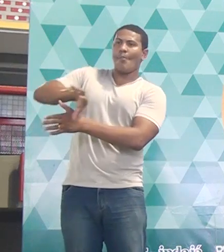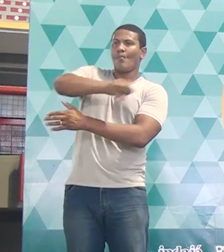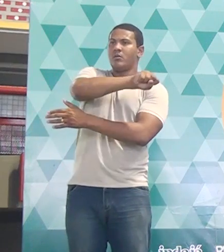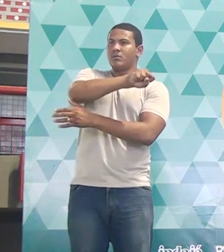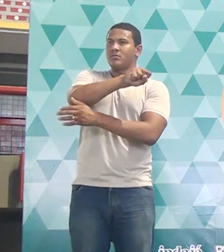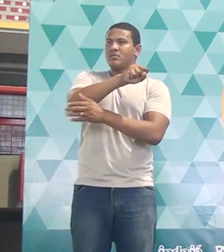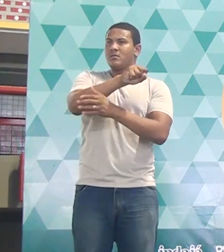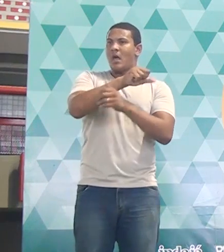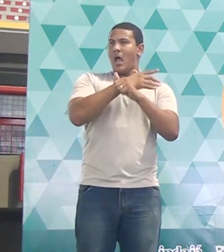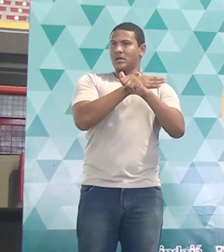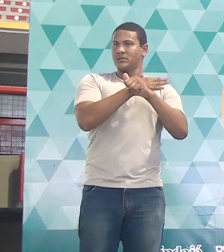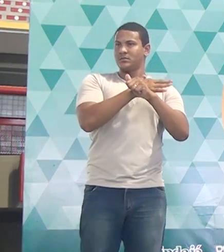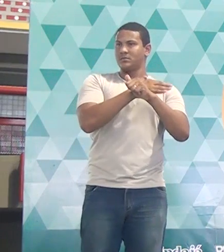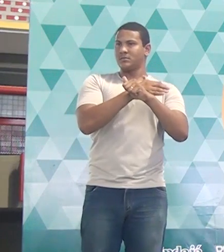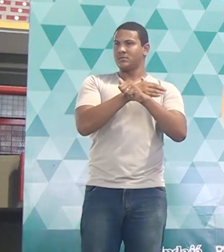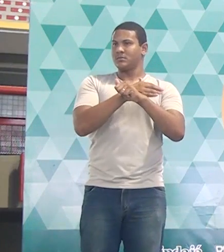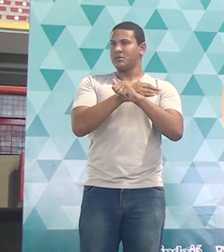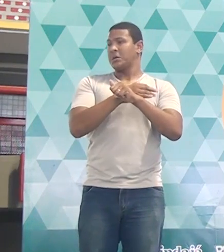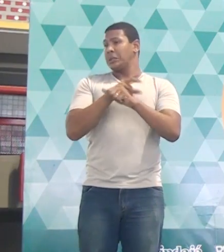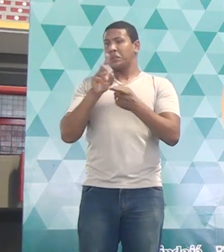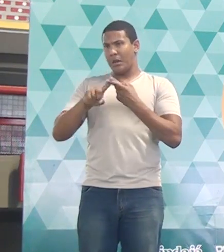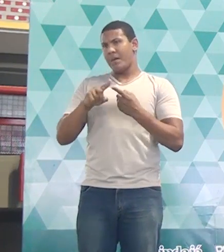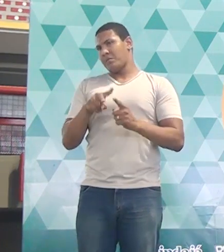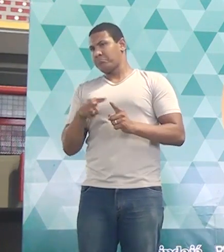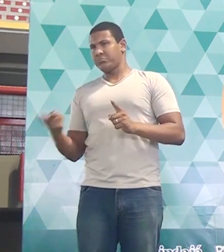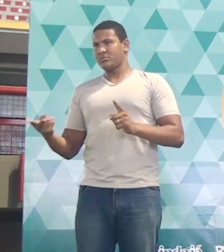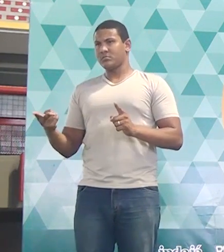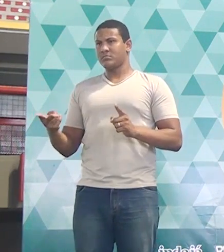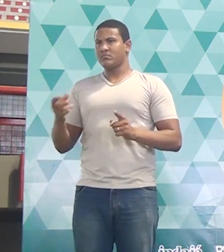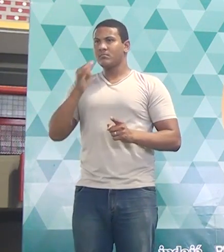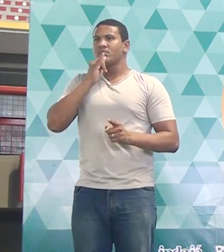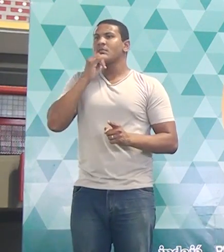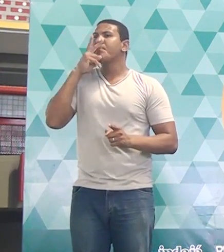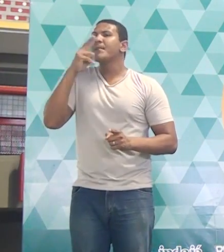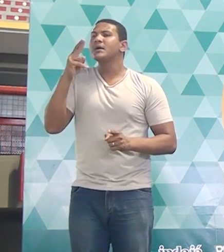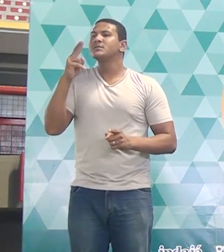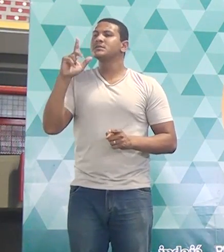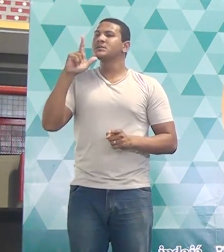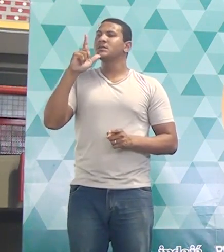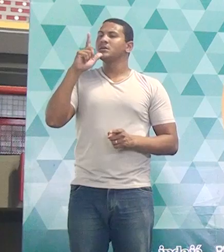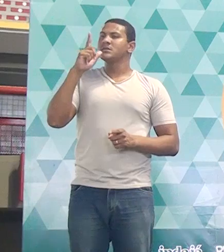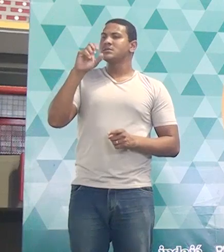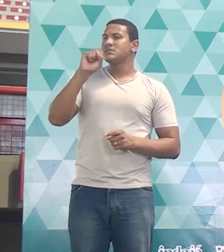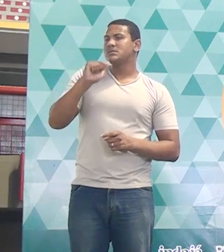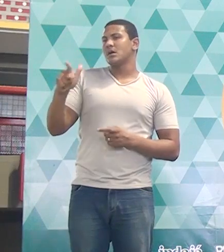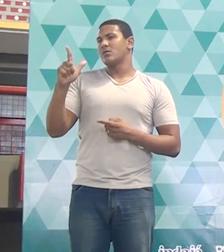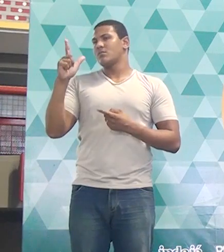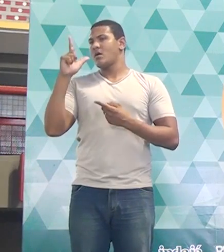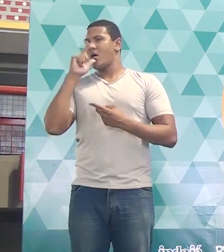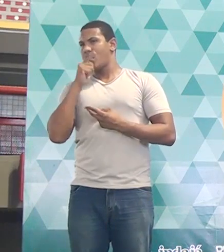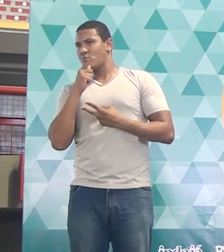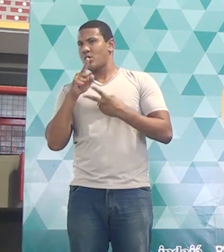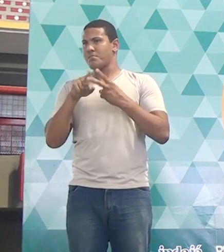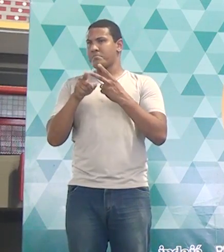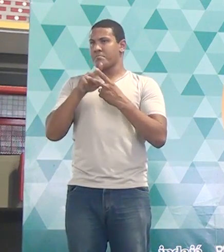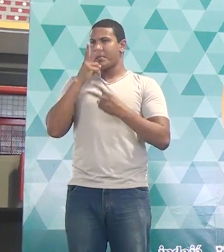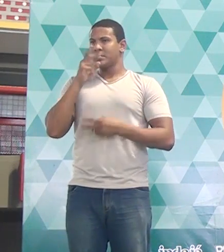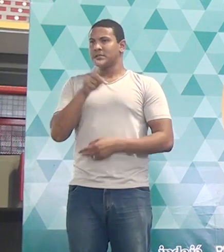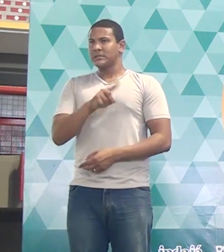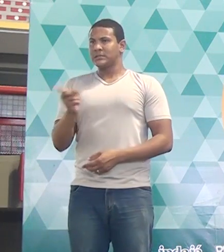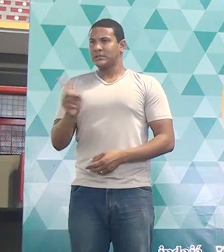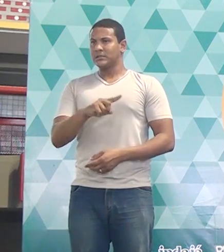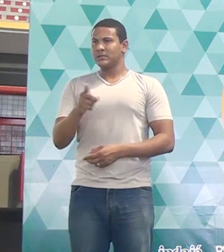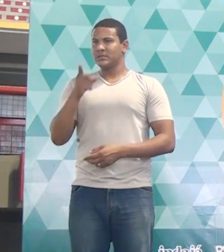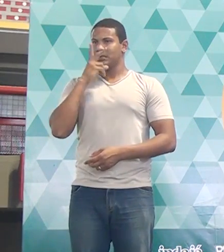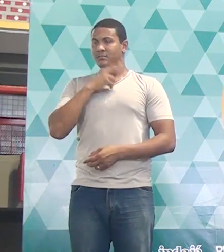base, quando reagem, formam sal e água. É uma reação de neutralização. Então, toda vida que você tem